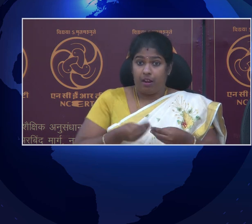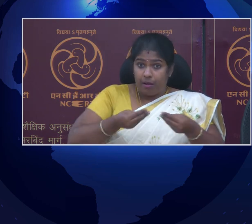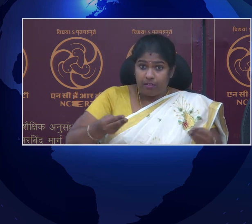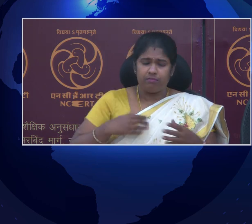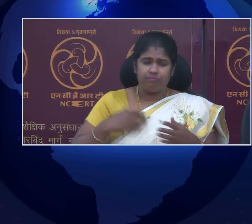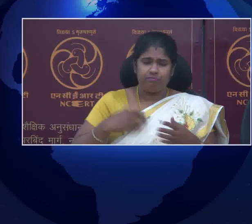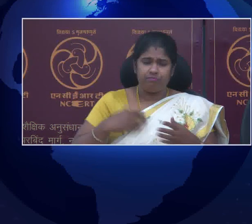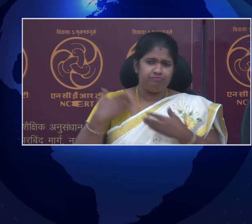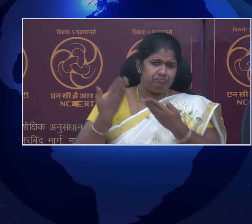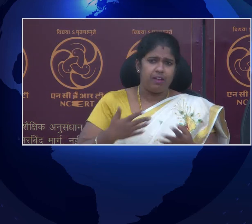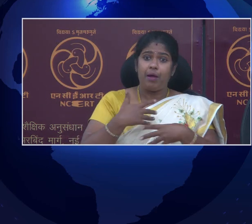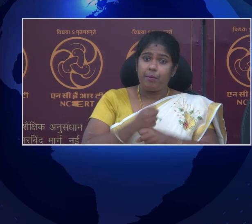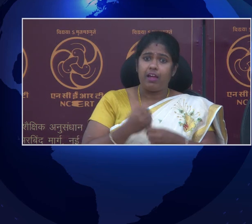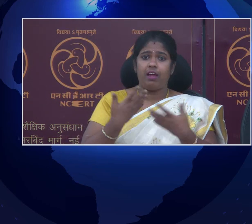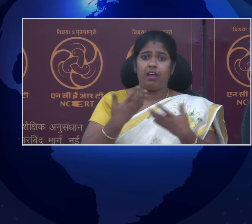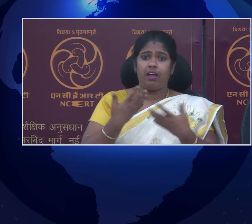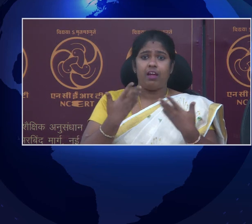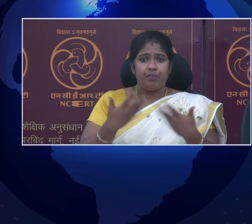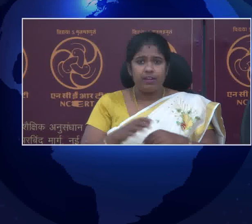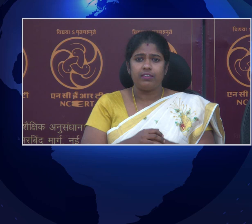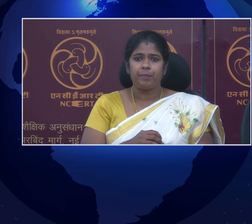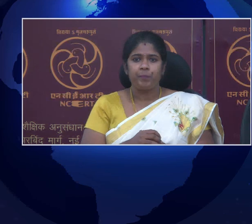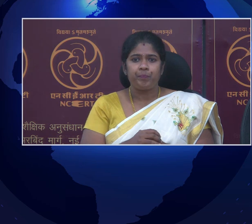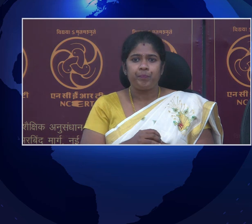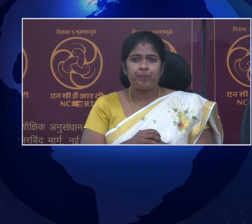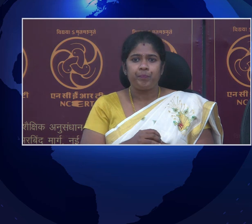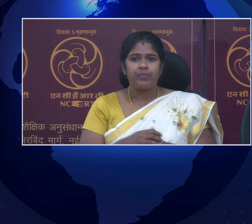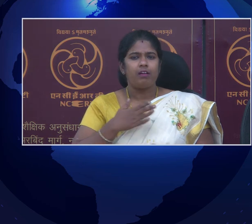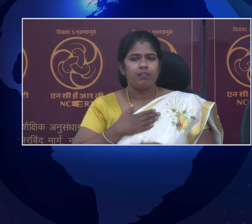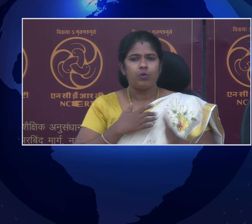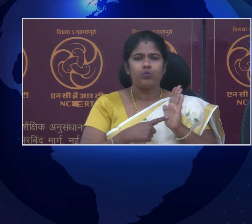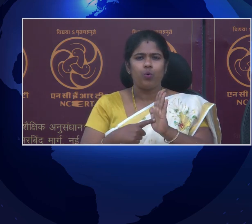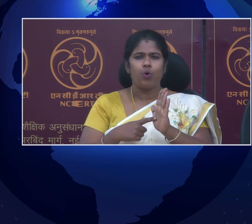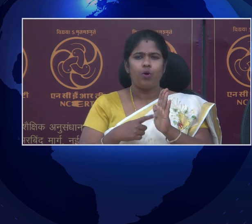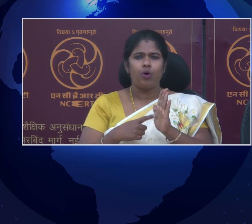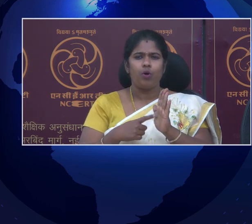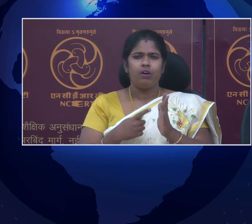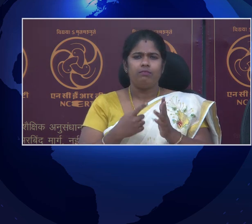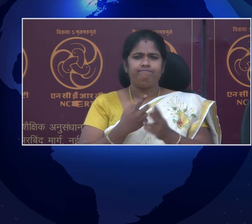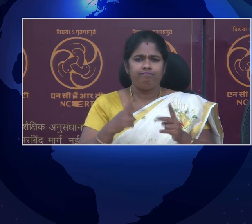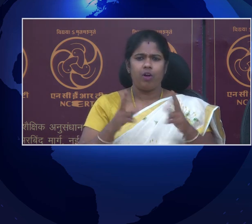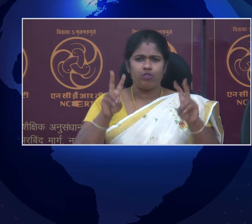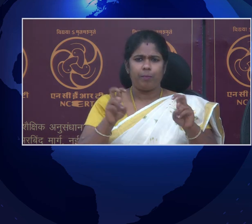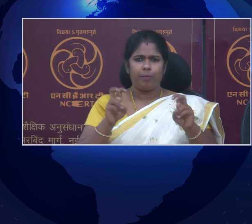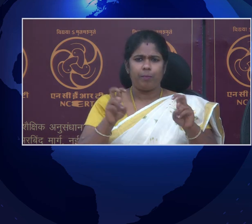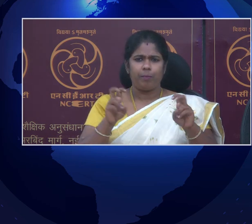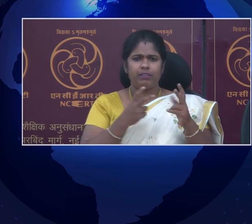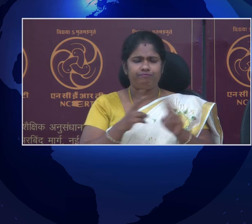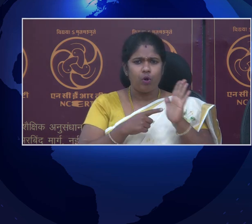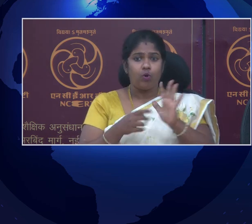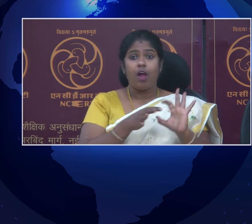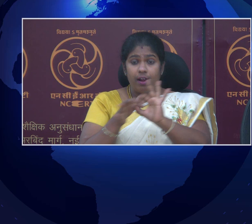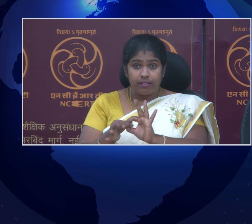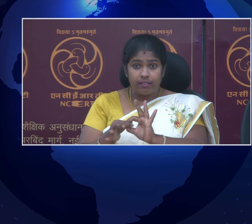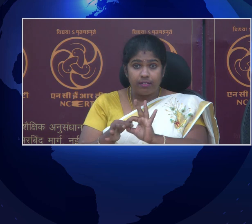ट्रांसफॉर्म किया है उसको हम लाइव लेके जाएंगे, जिसमें कई सारे विषय होंगे। उसके साथ साथ ही हम असेसमेंट का भी